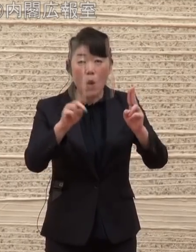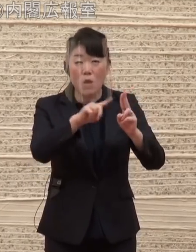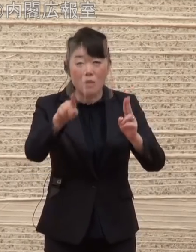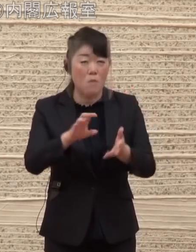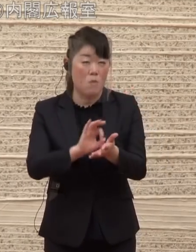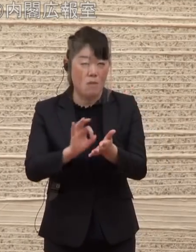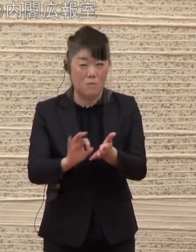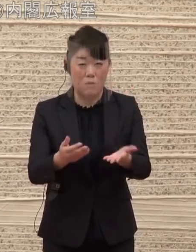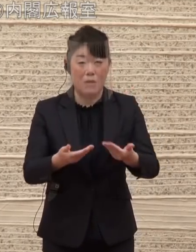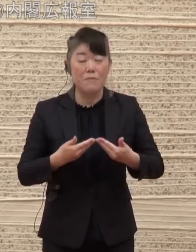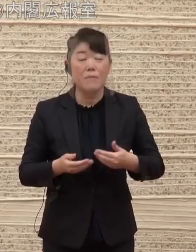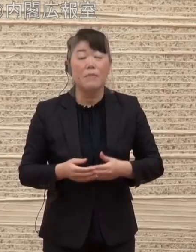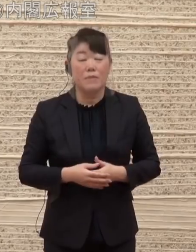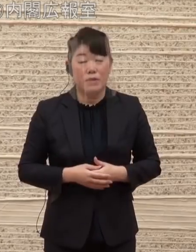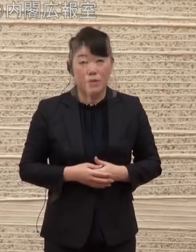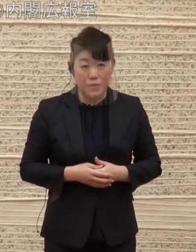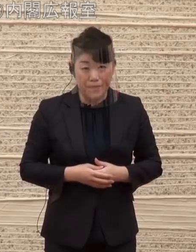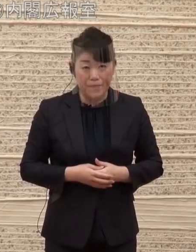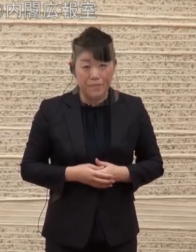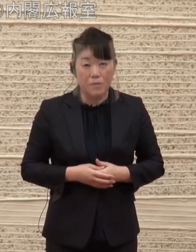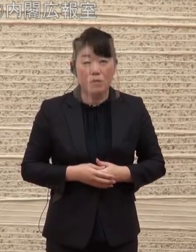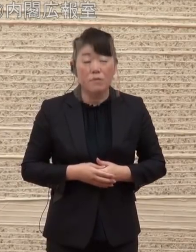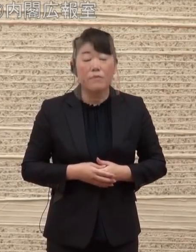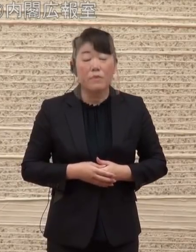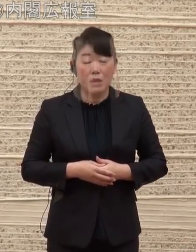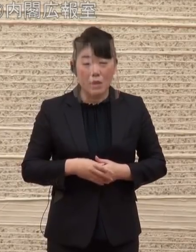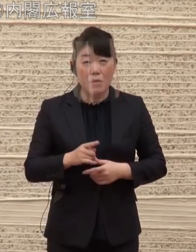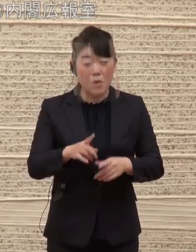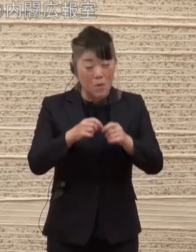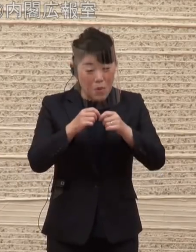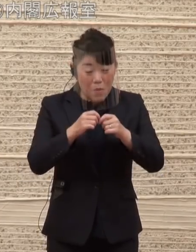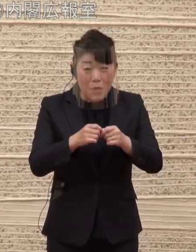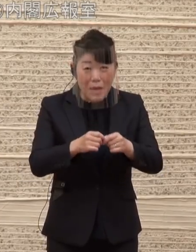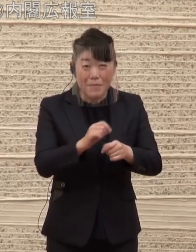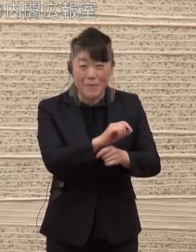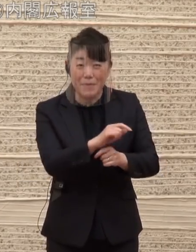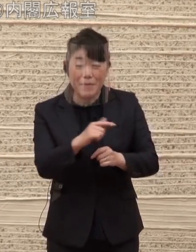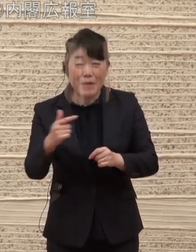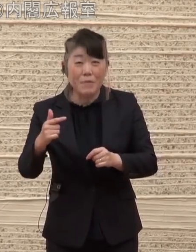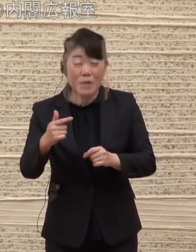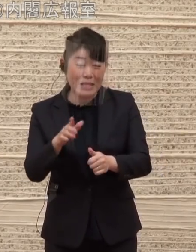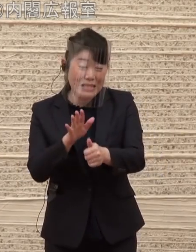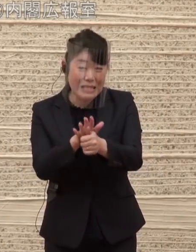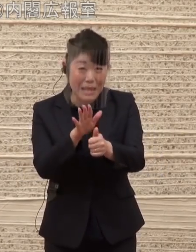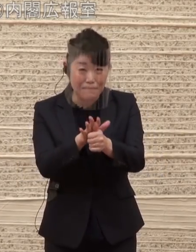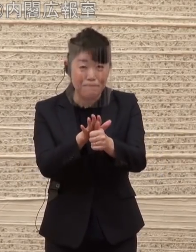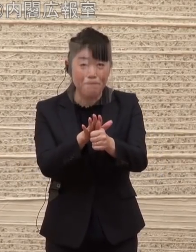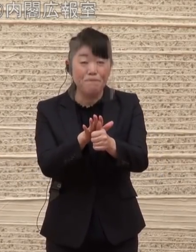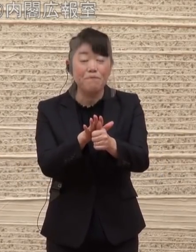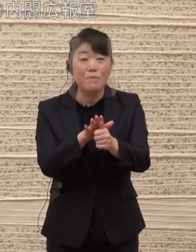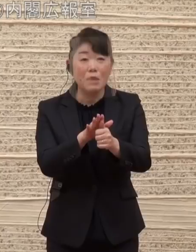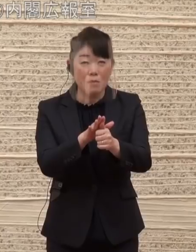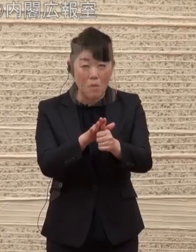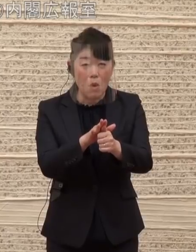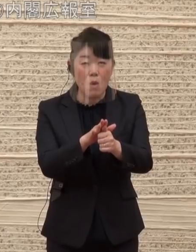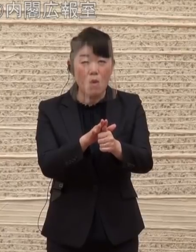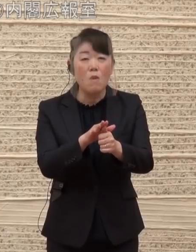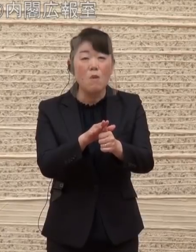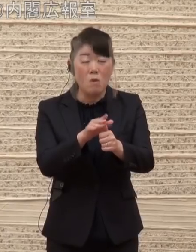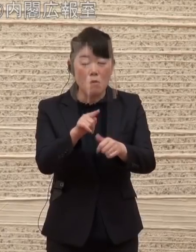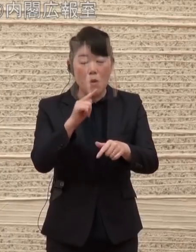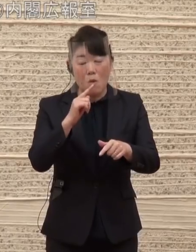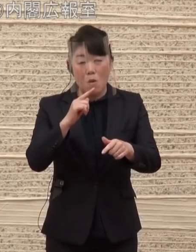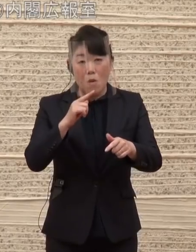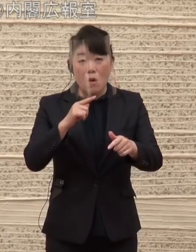地方の地町に応じた乗車会の決めコマから支援も可能となるよう調整